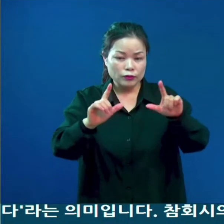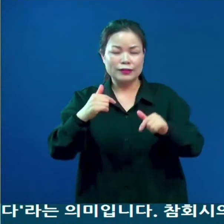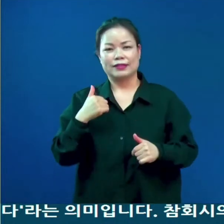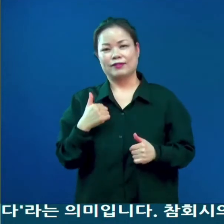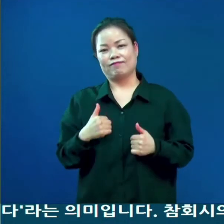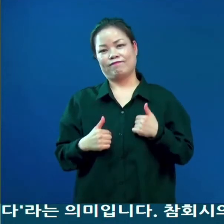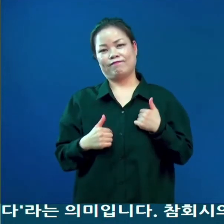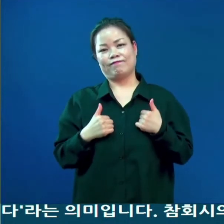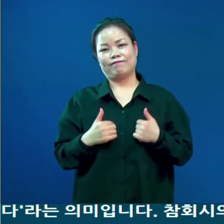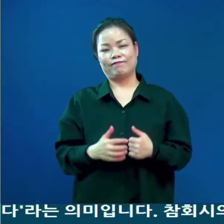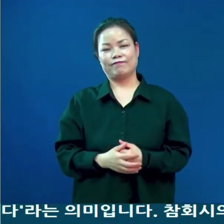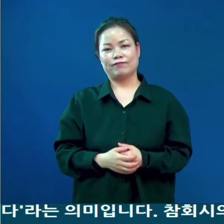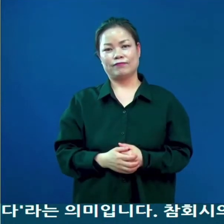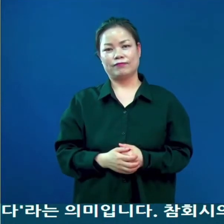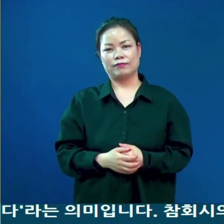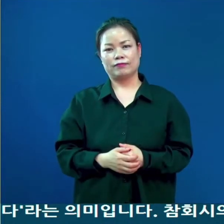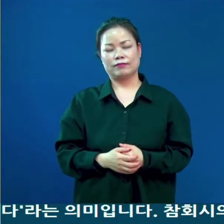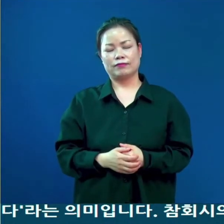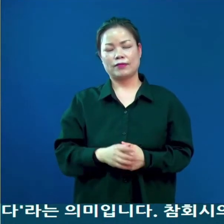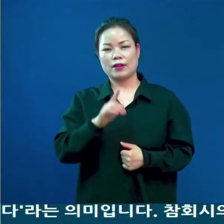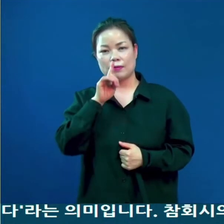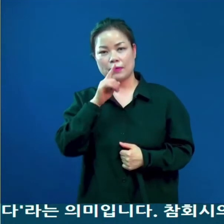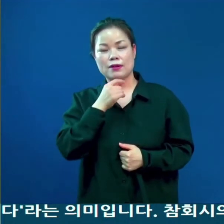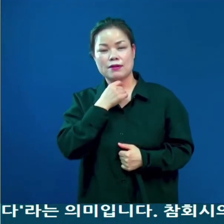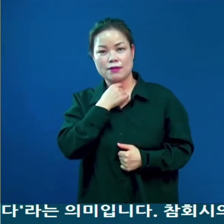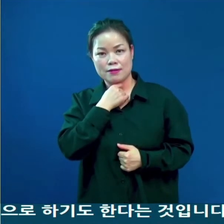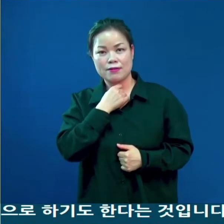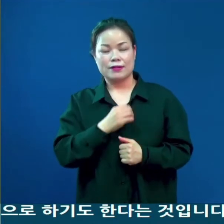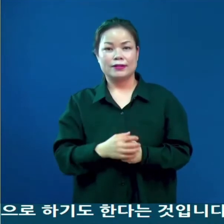기쁨을 말하고 싶은 거죠.